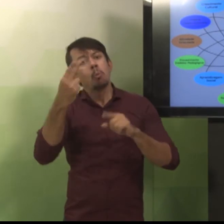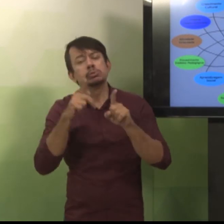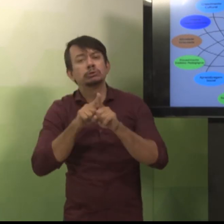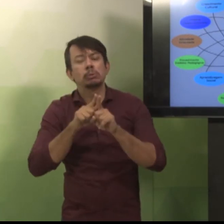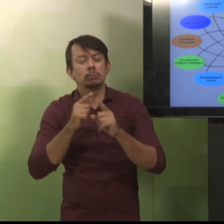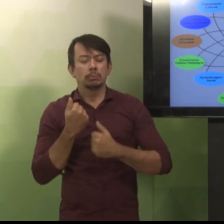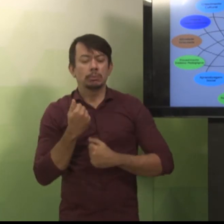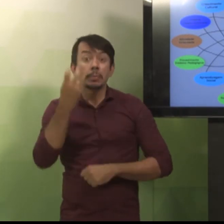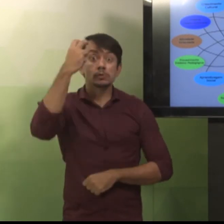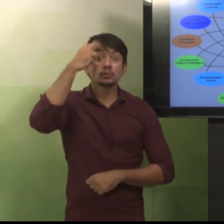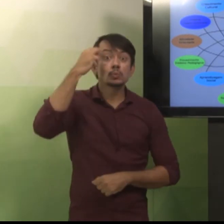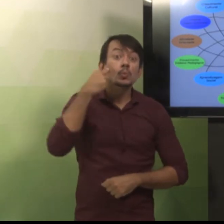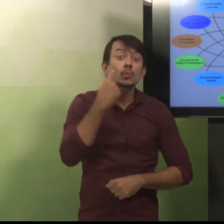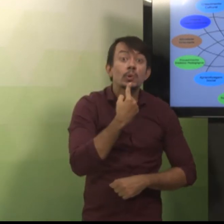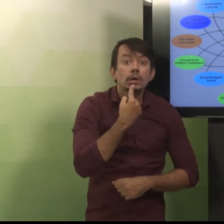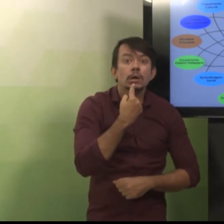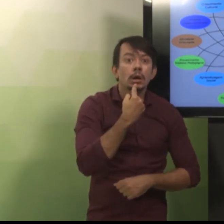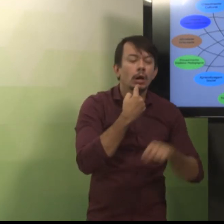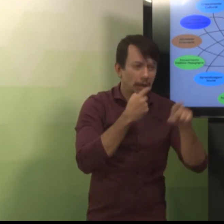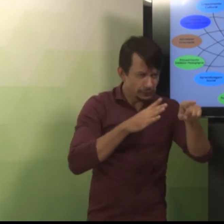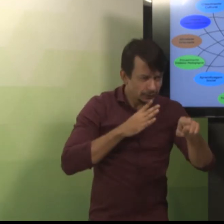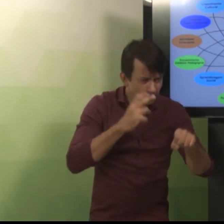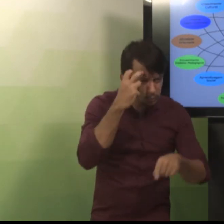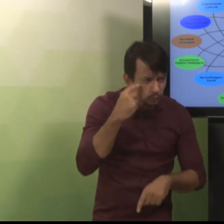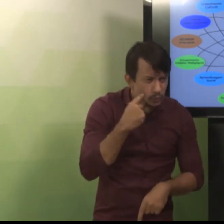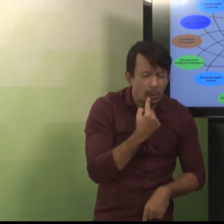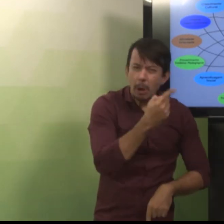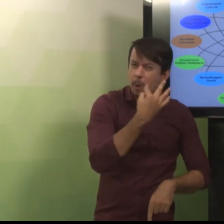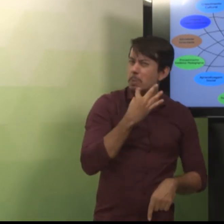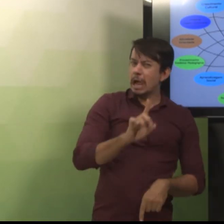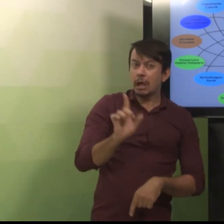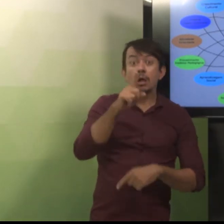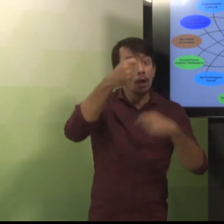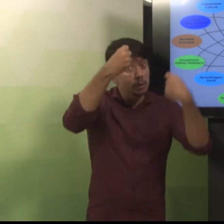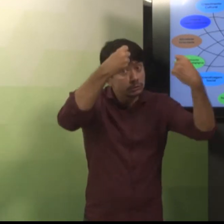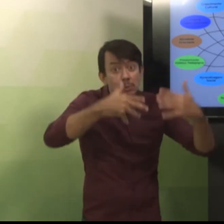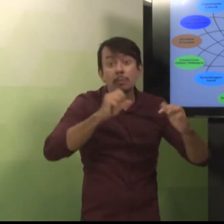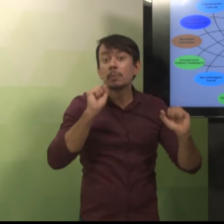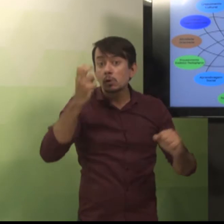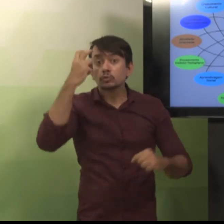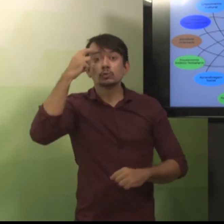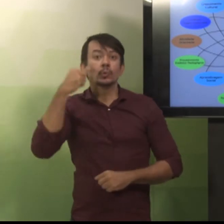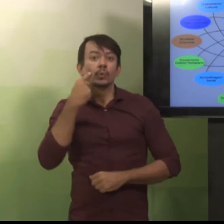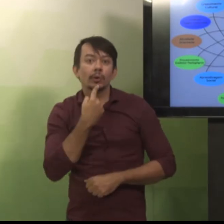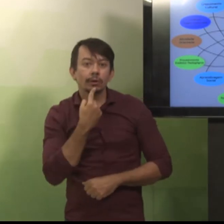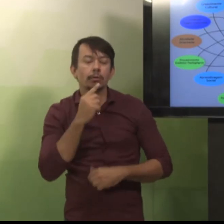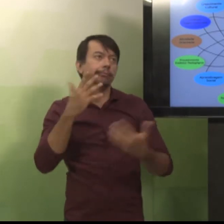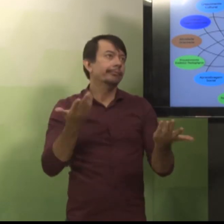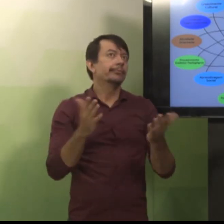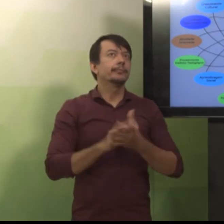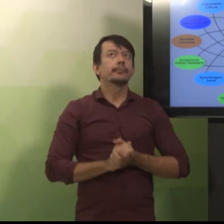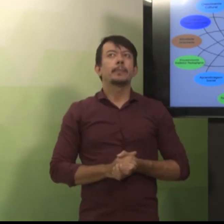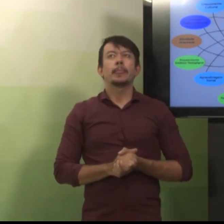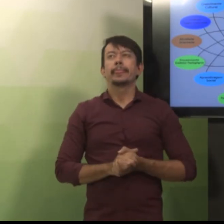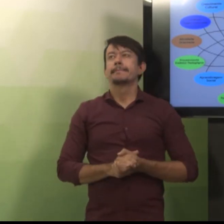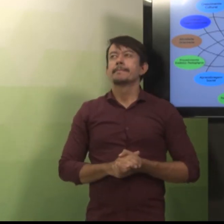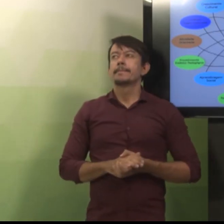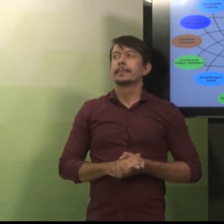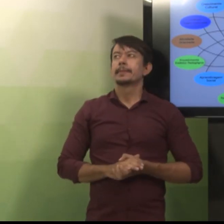Ou também eu posso falar sobre a cultura surda, perguntar a ele, você conhece a cultura surda? Explicá-lo.